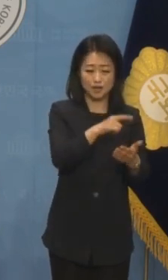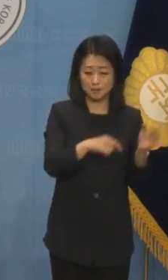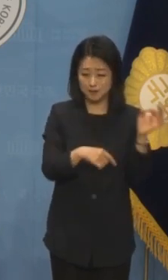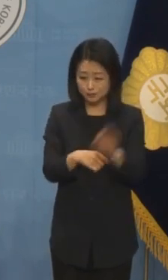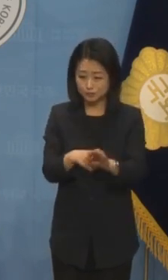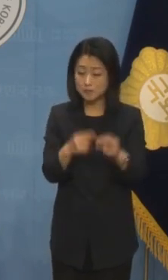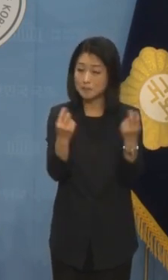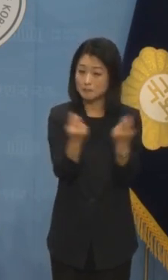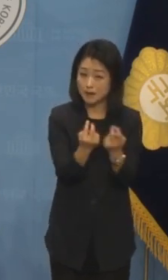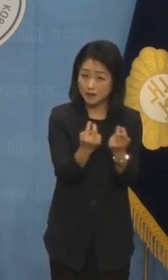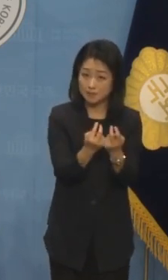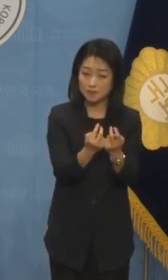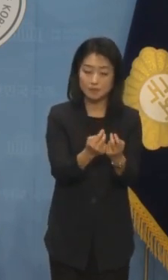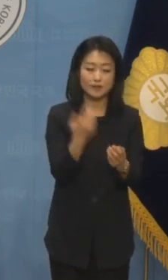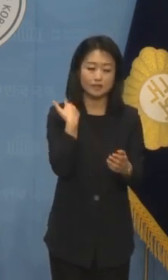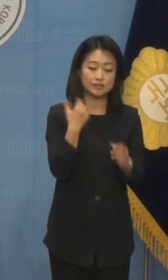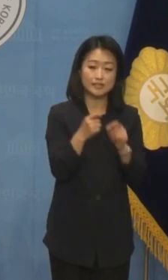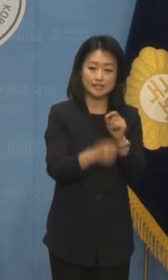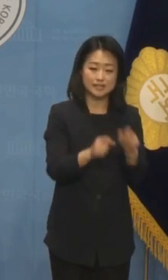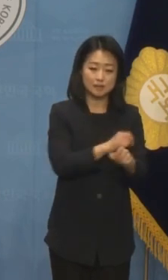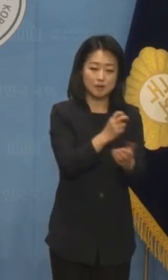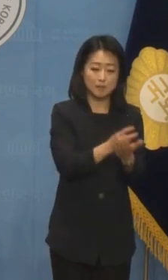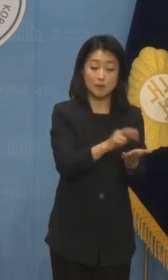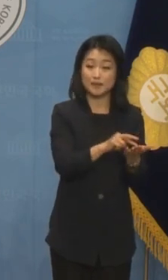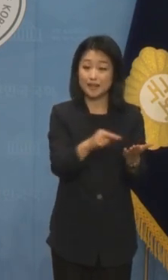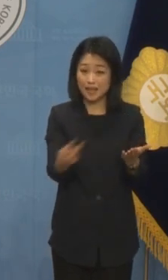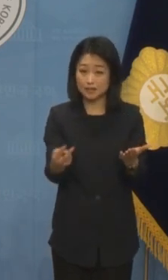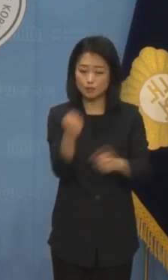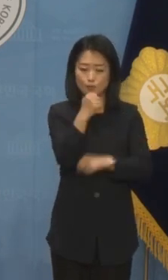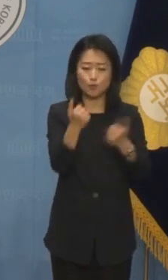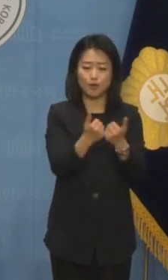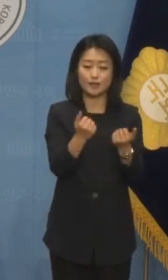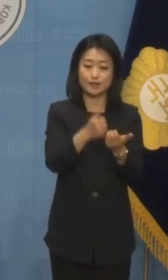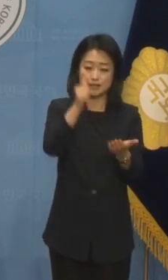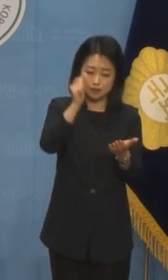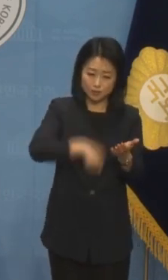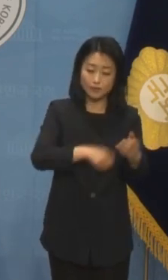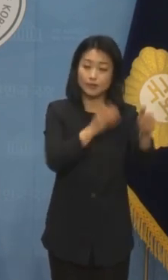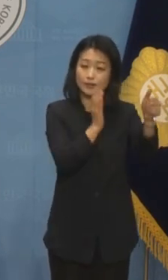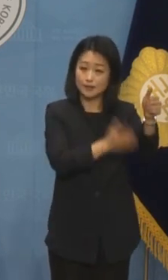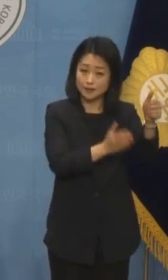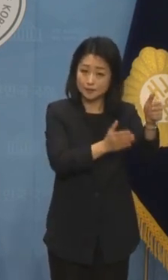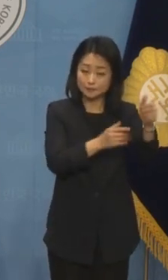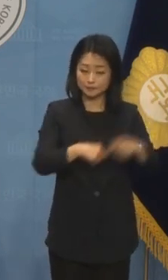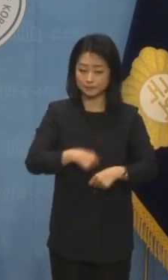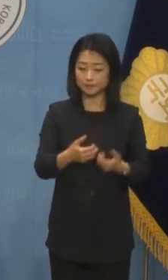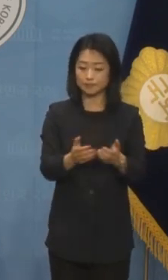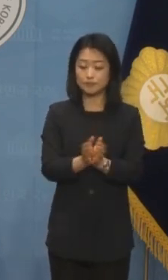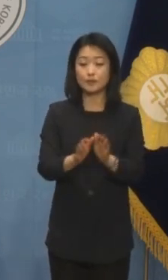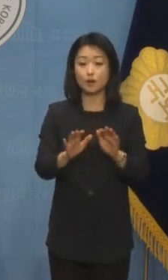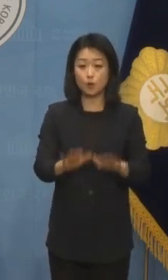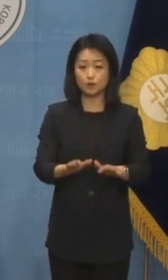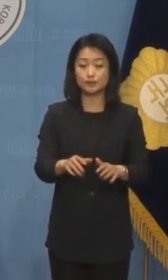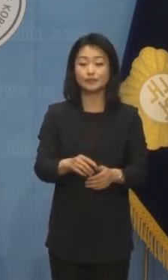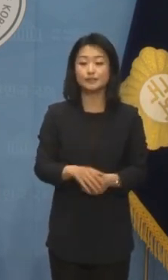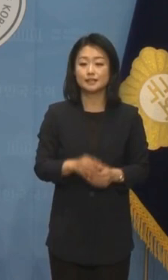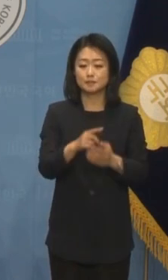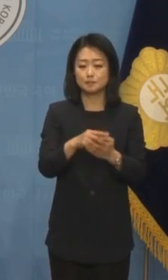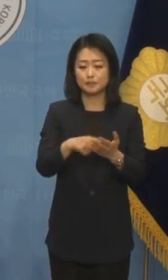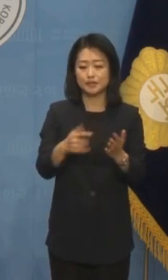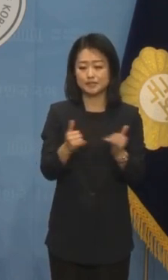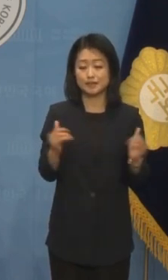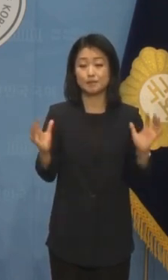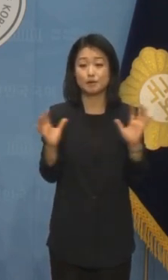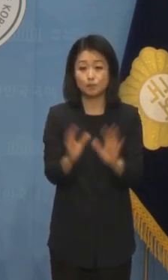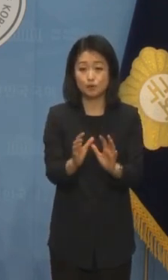포함한 전세사기 특별법 개정안을 합의 처리하십시오. 정의당은 오늘 피해자 대책위원회와 함께